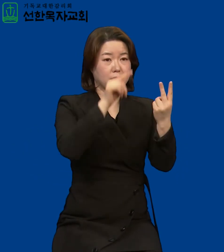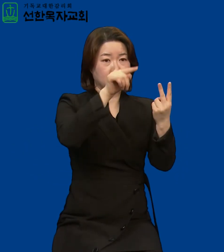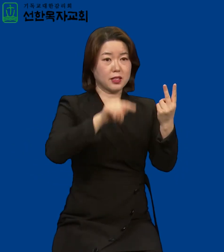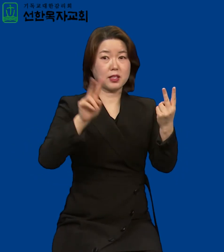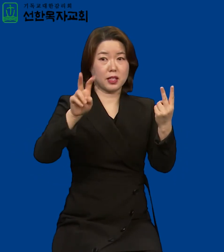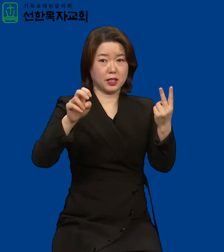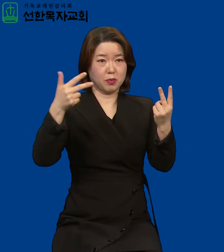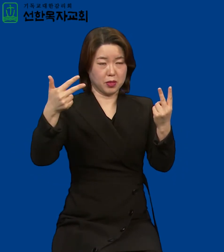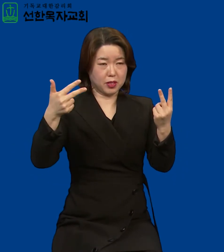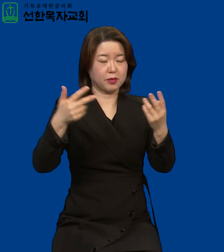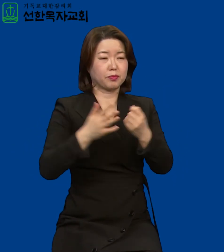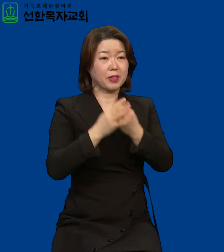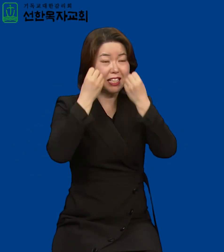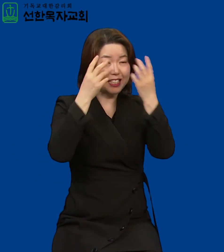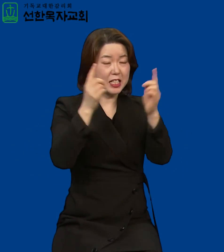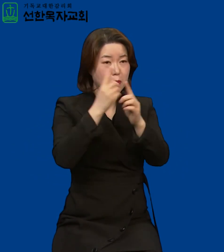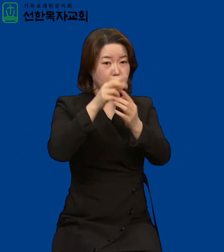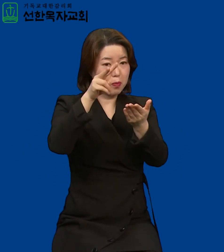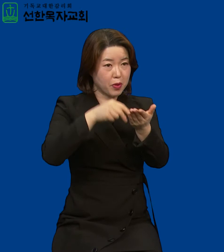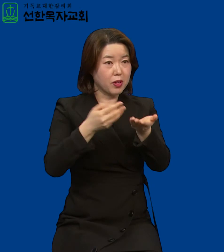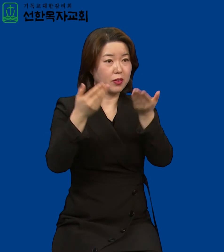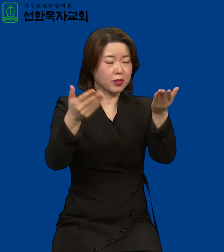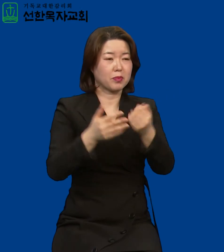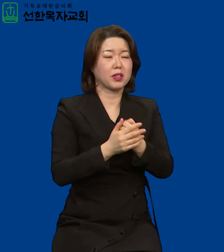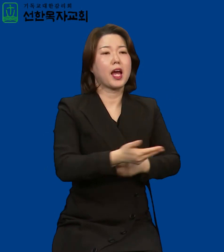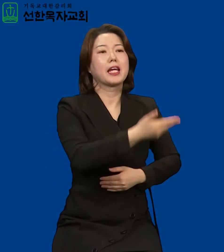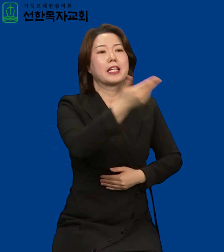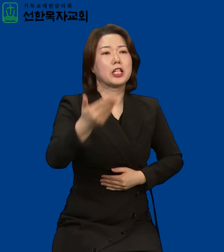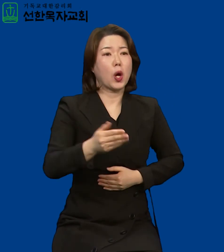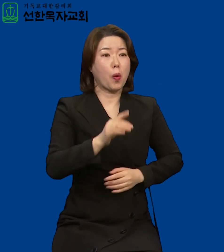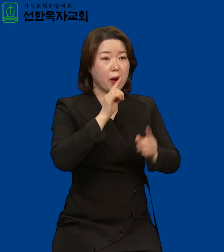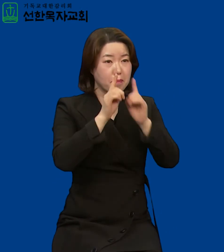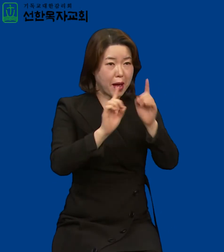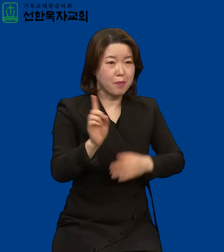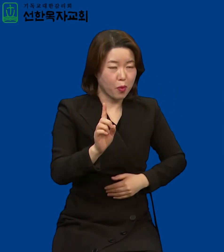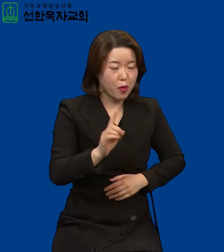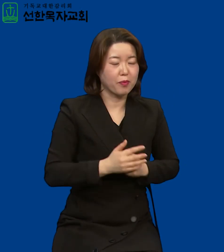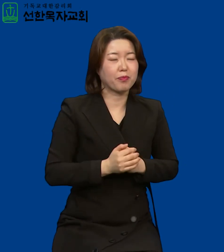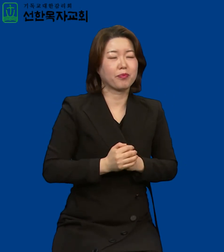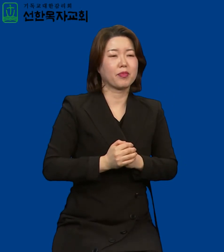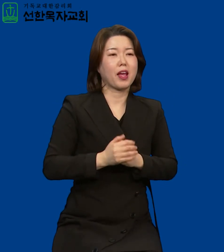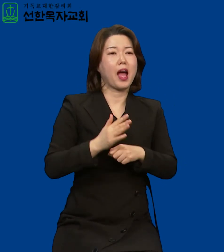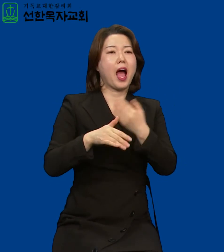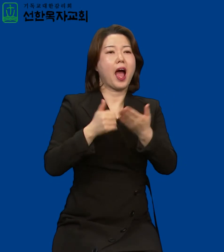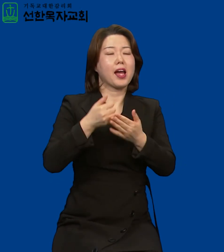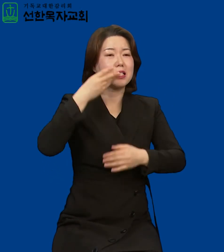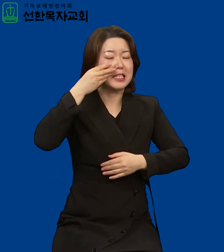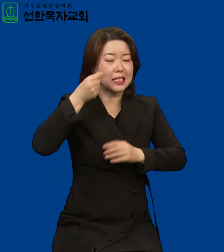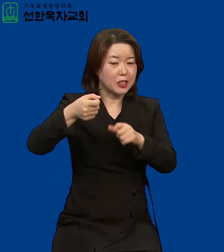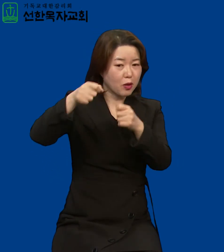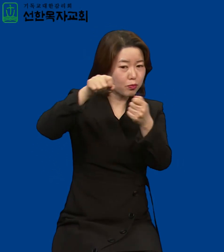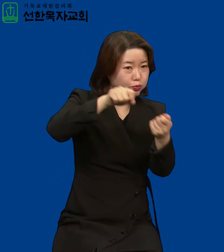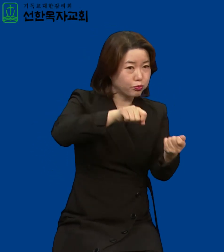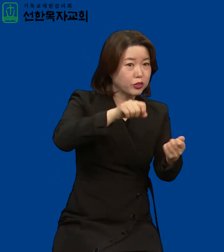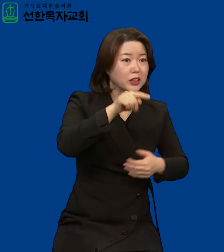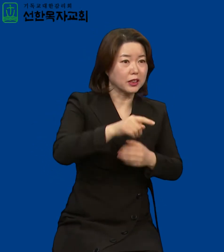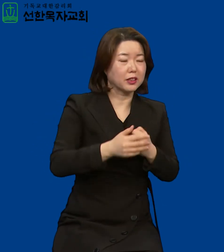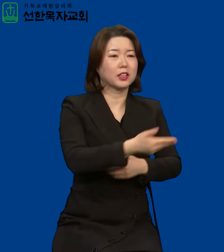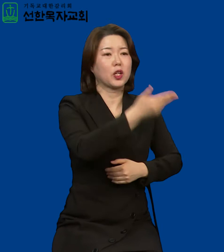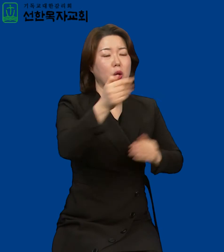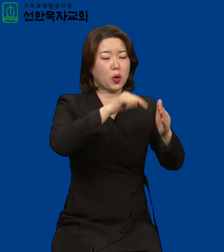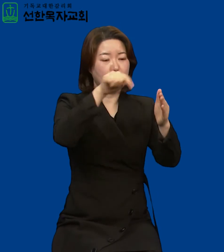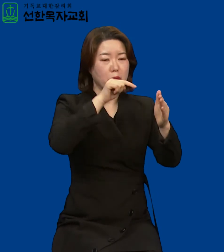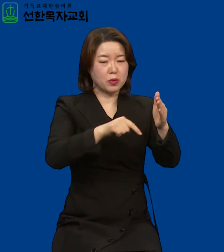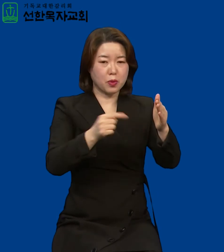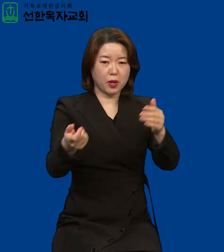제가 세번역으로 읽어드리겠습니다. 여러분으로 말하자면 그가 기름 부어 주신 것이 여러분